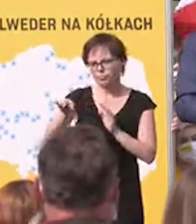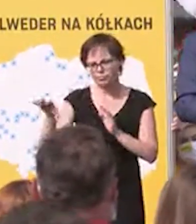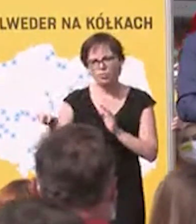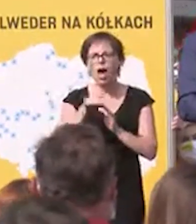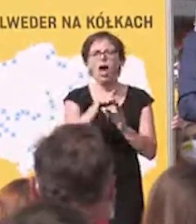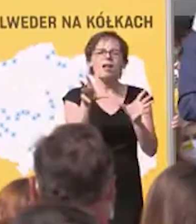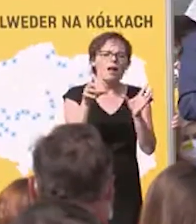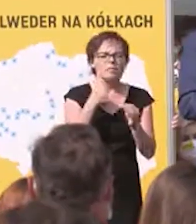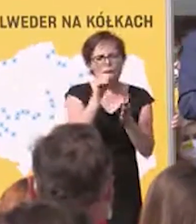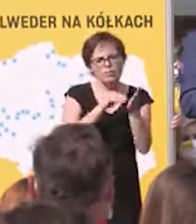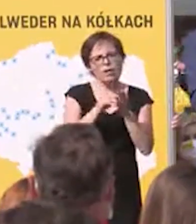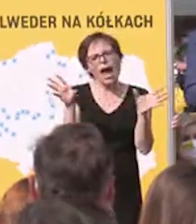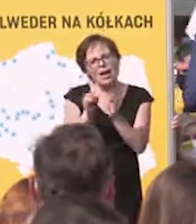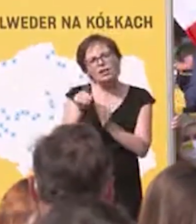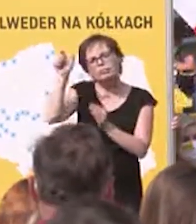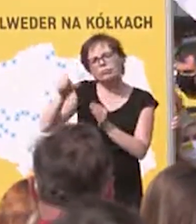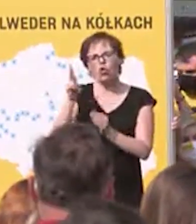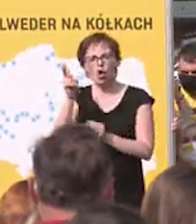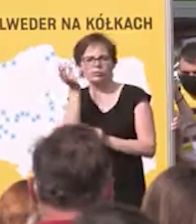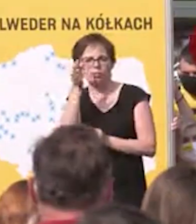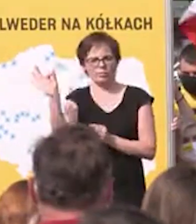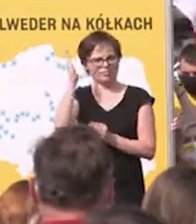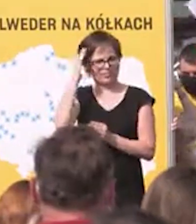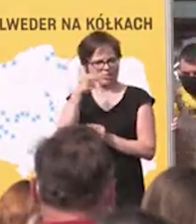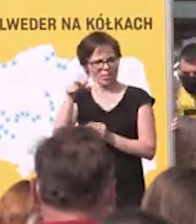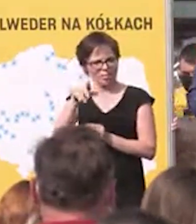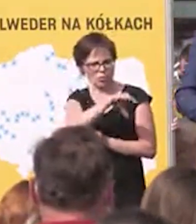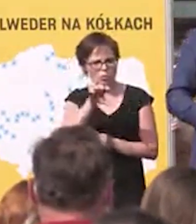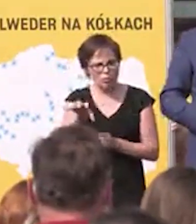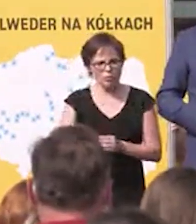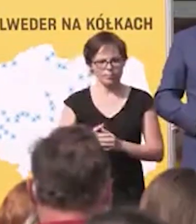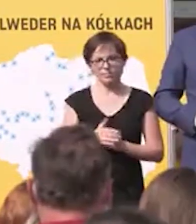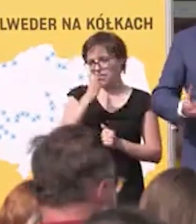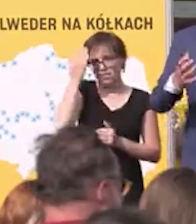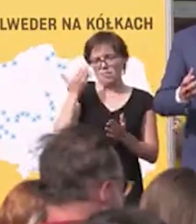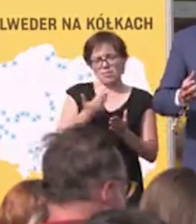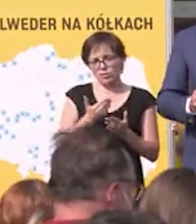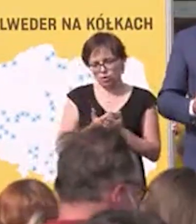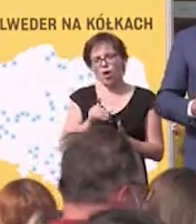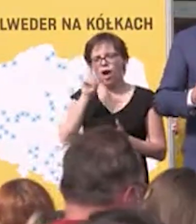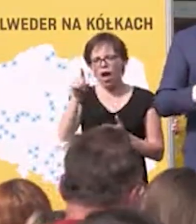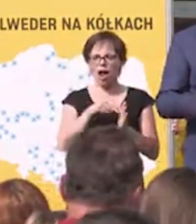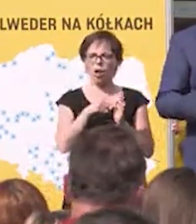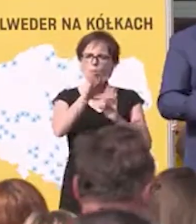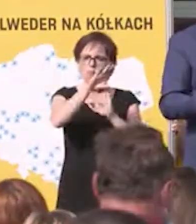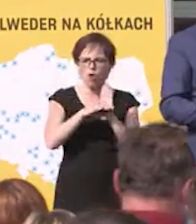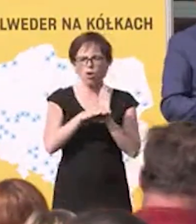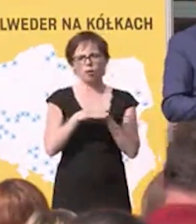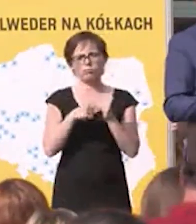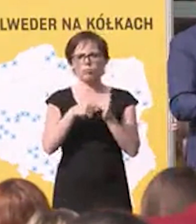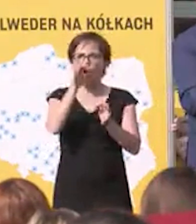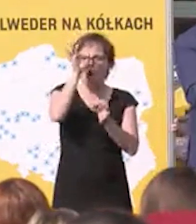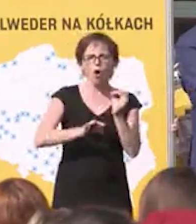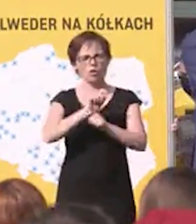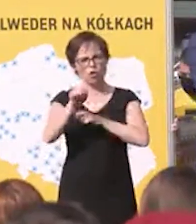z różnych dziedzin. Nie wiem, jak to się stało, bo z jakiegoś powodu tak się stało, że program, że konkretne rozwiązania w